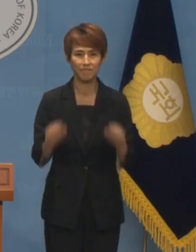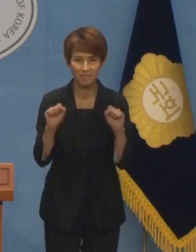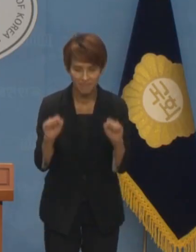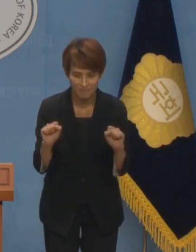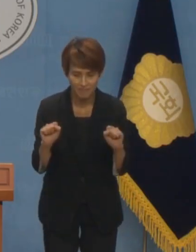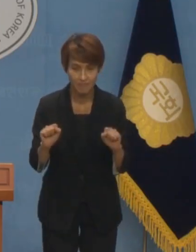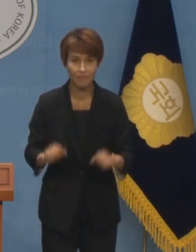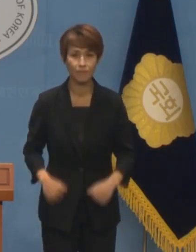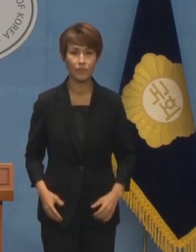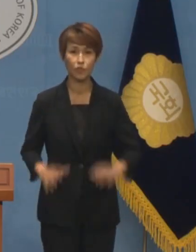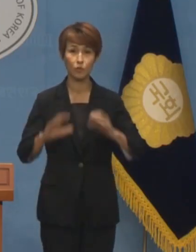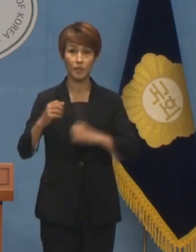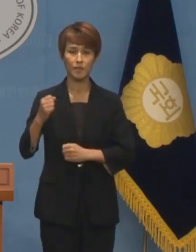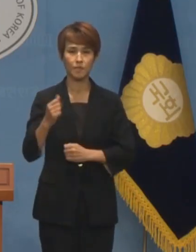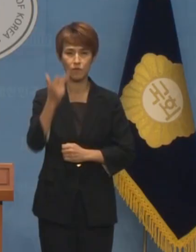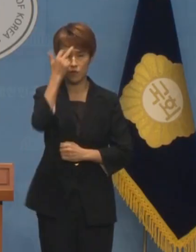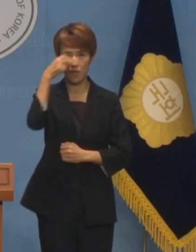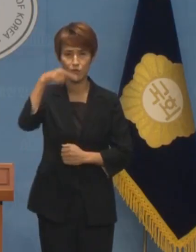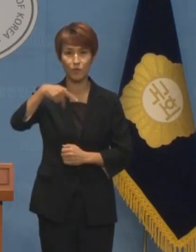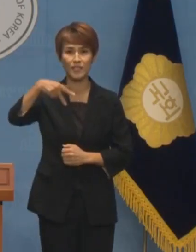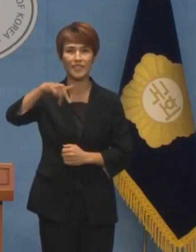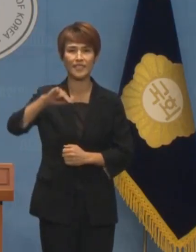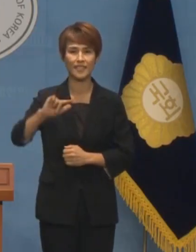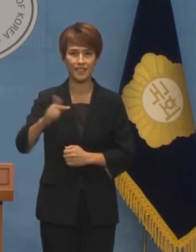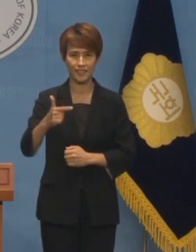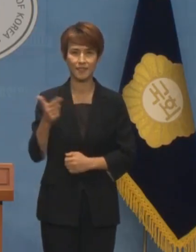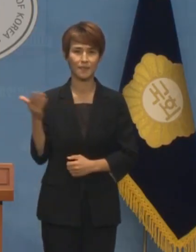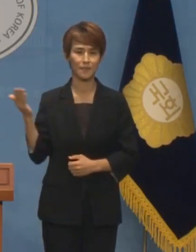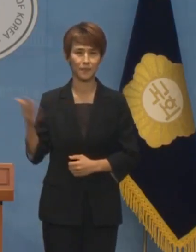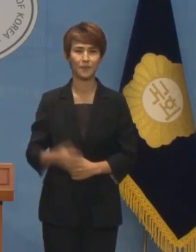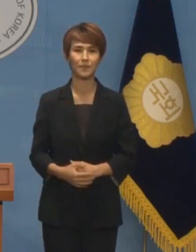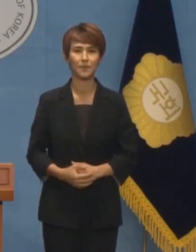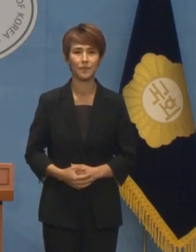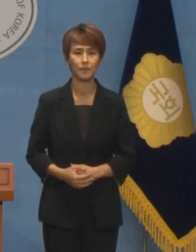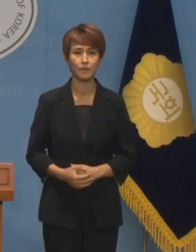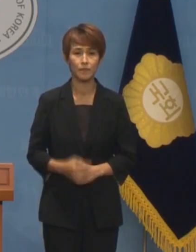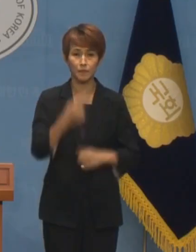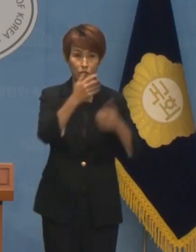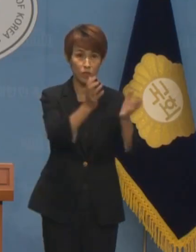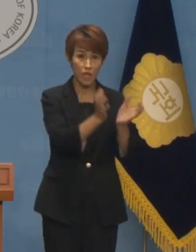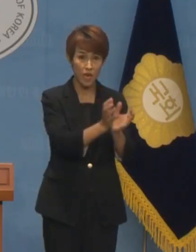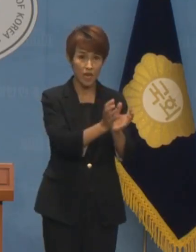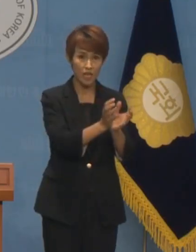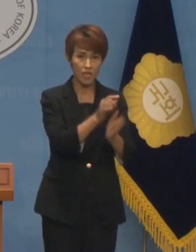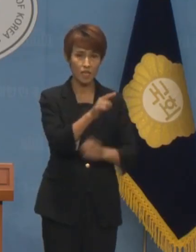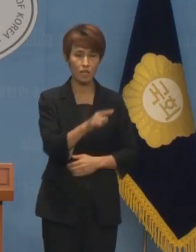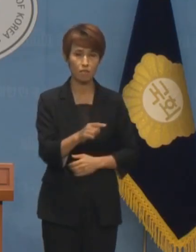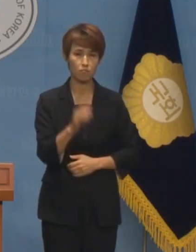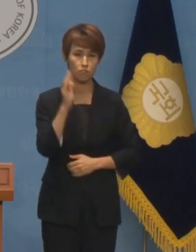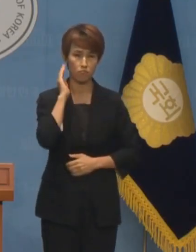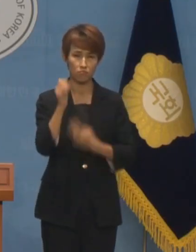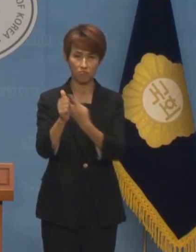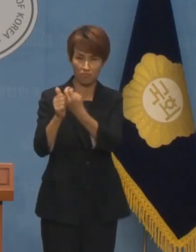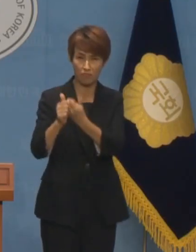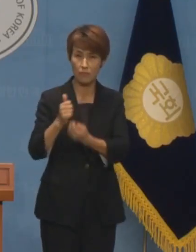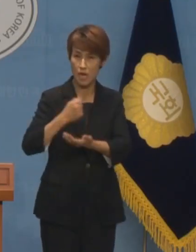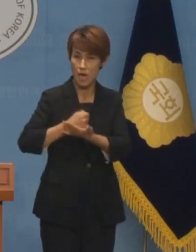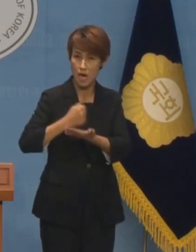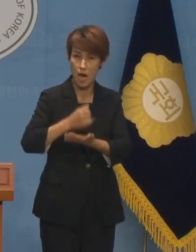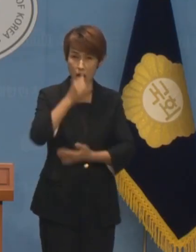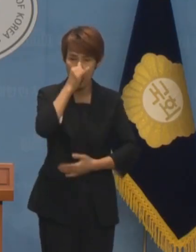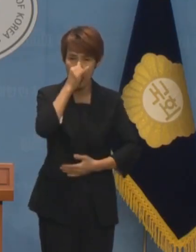안녕하세요. 국민의힘 최수직 수석 대변인입니다. 민주당의 탄핵 남발, 막가파식 정치